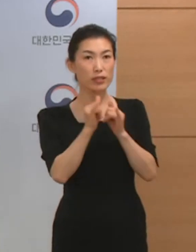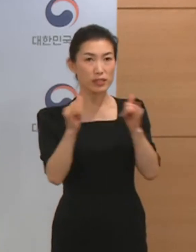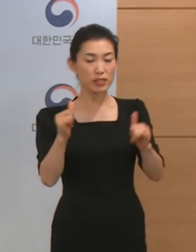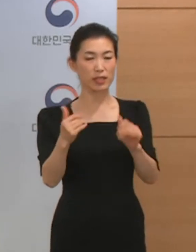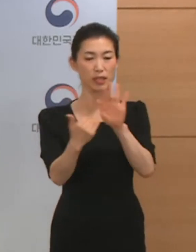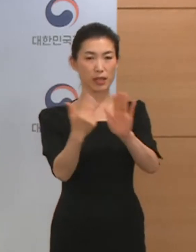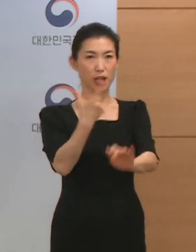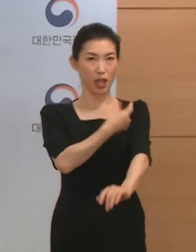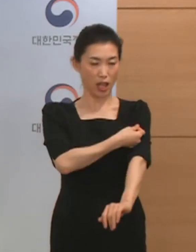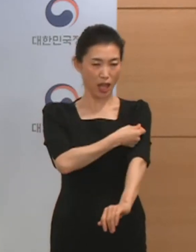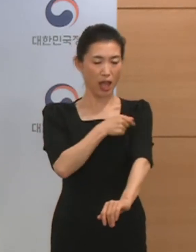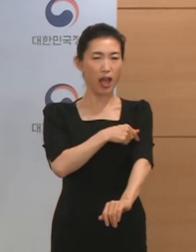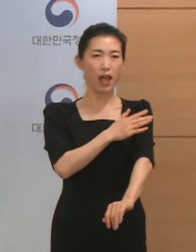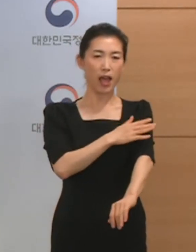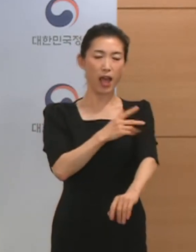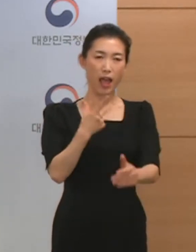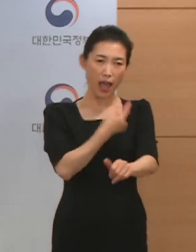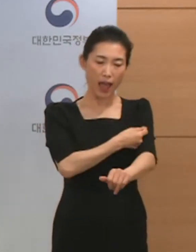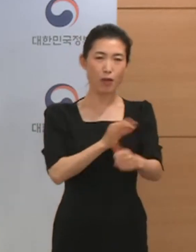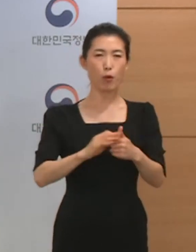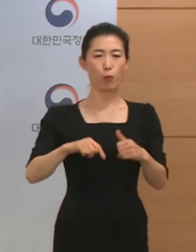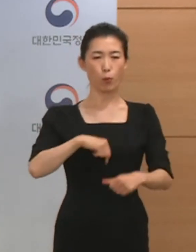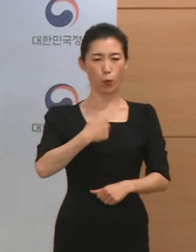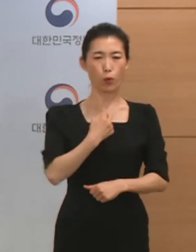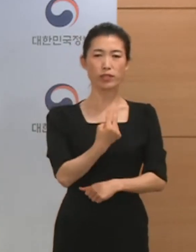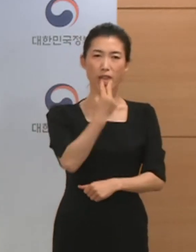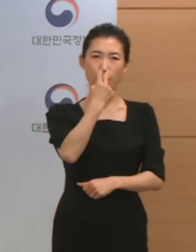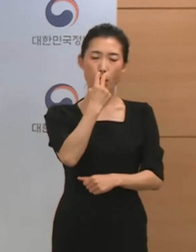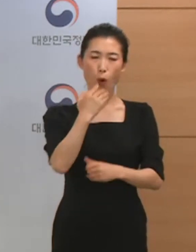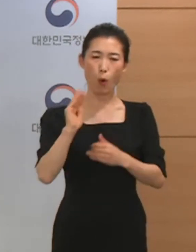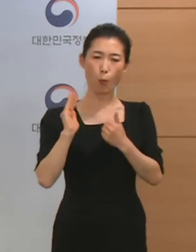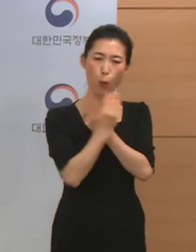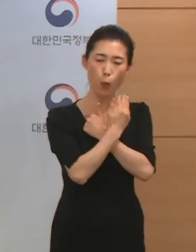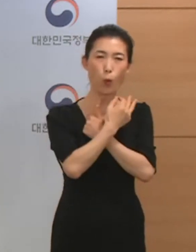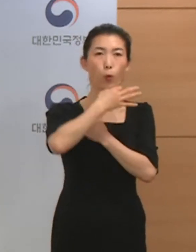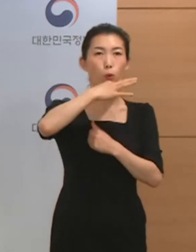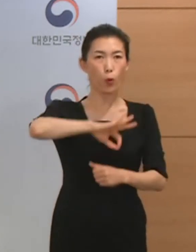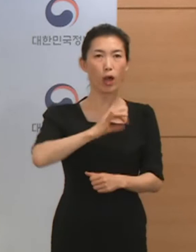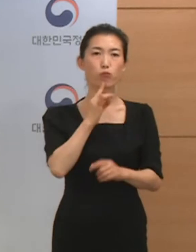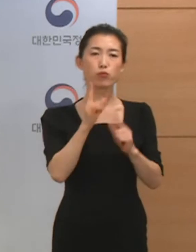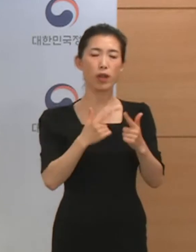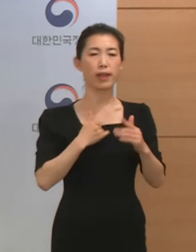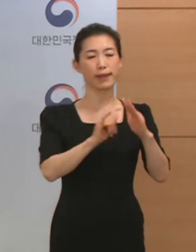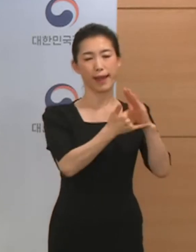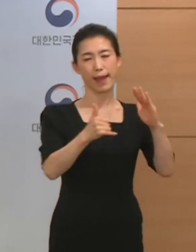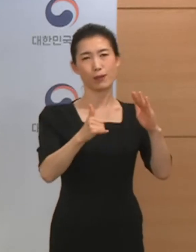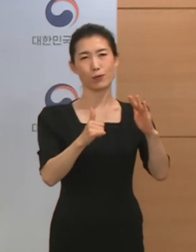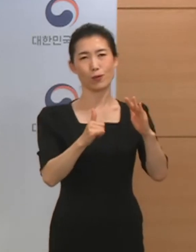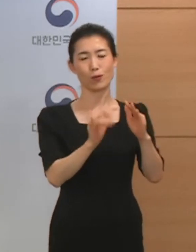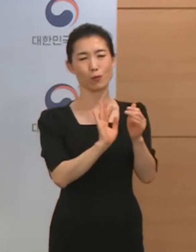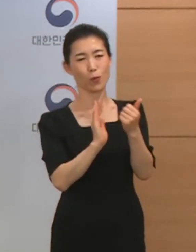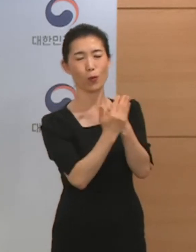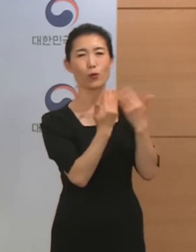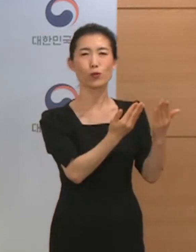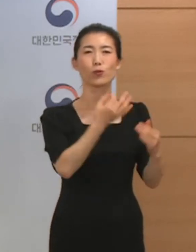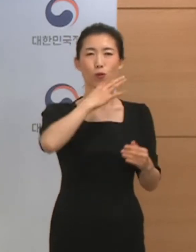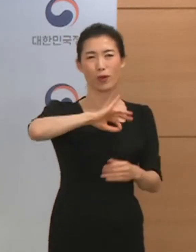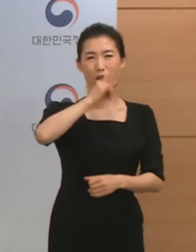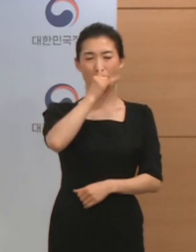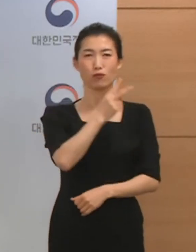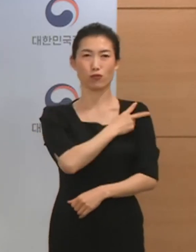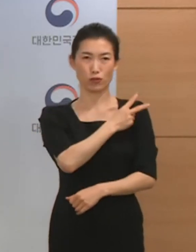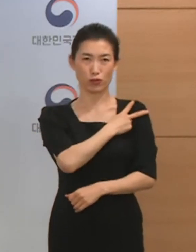예방접종은 본인의 생명을 보호하는 조치이기도 하지만 우리 가족을 위한 노력이기도 합니다. 많은